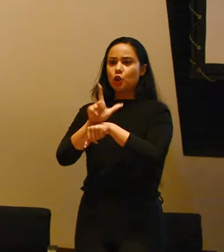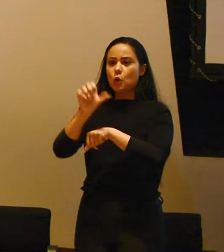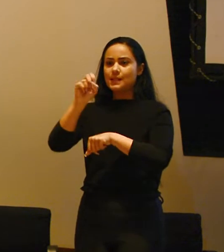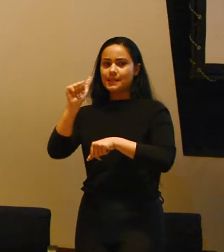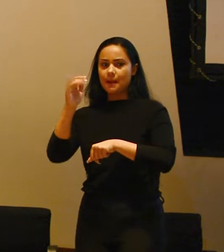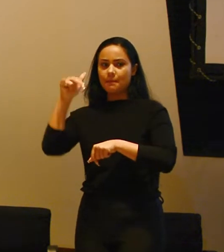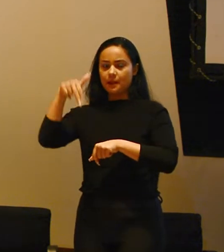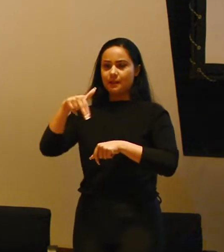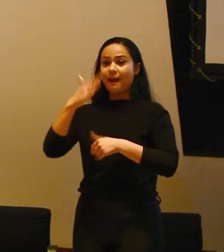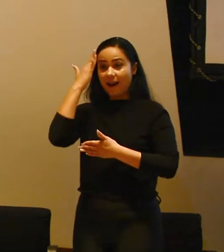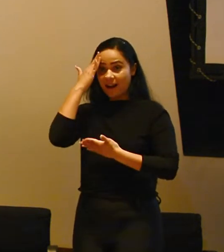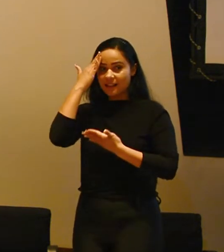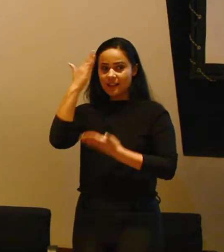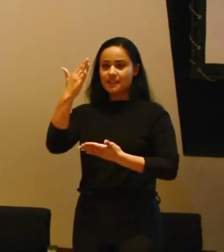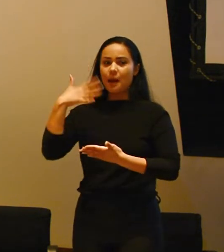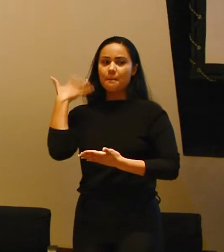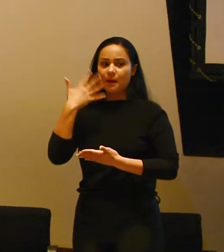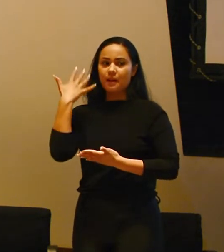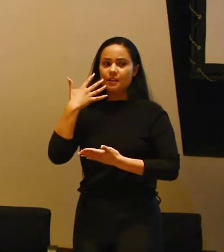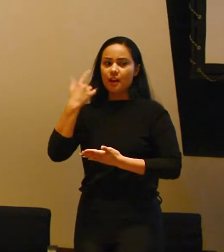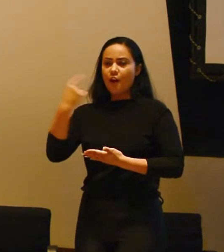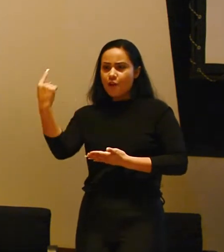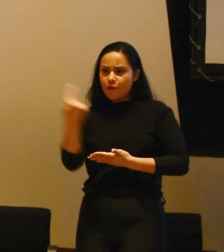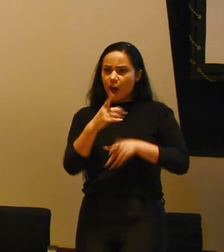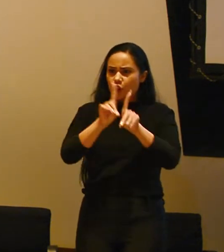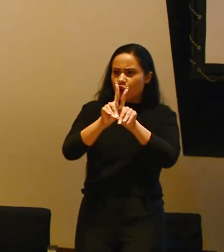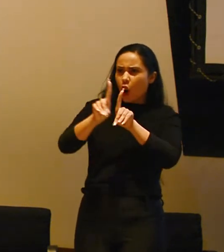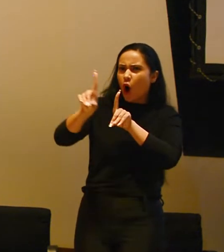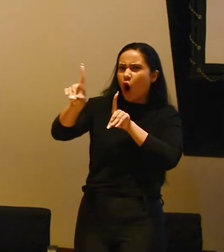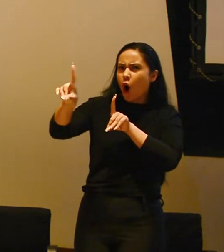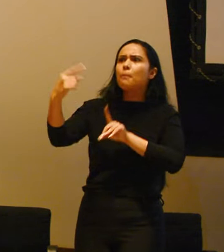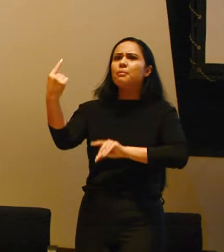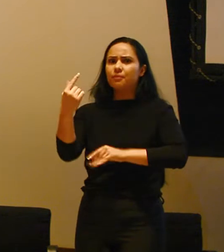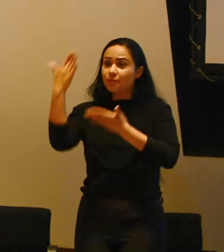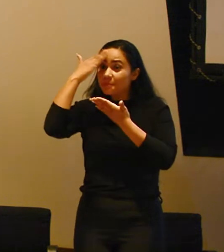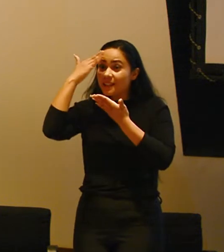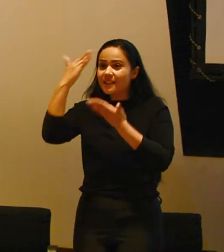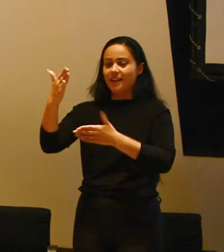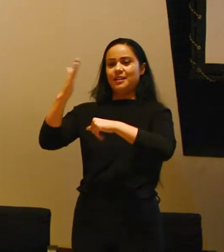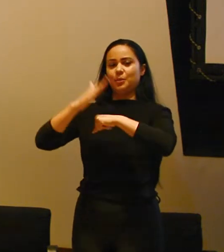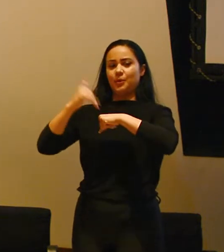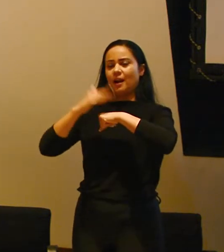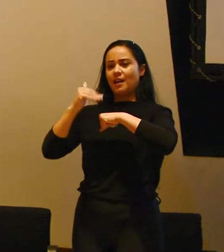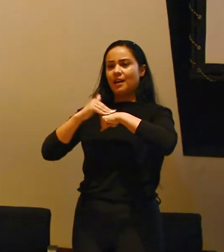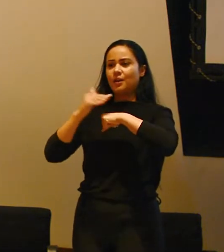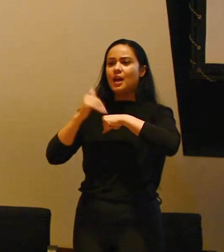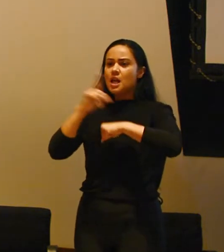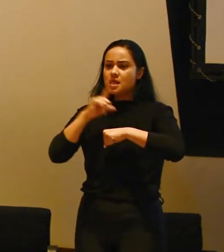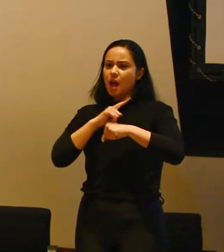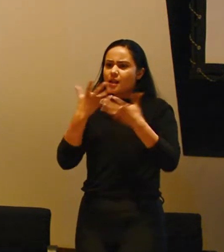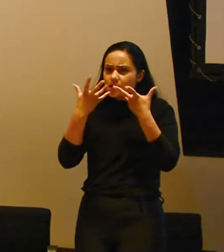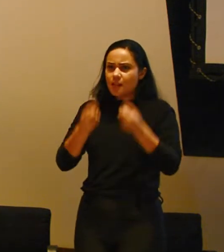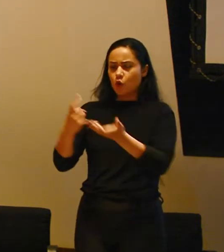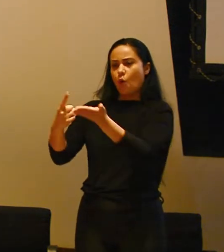Queria agradecer os nossos palestrantes que vieram de longe para estar aqui conosco. Muito obrigado pelo carinho de terem